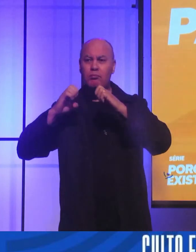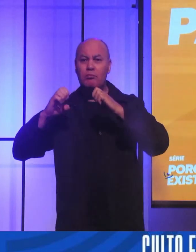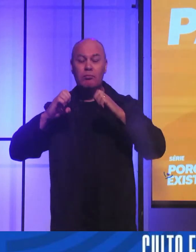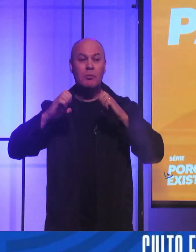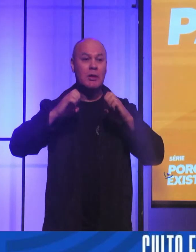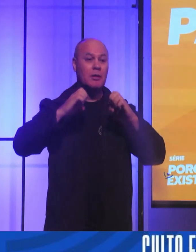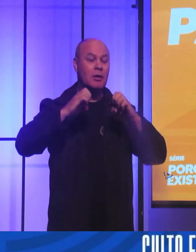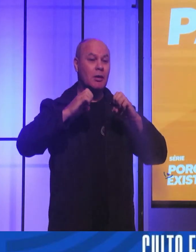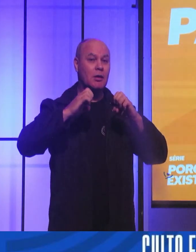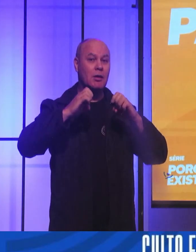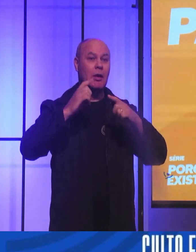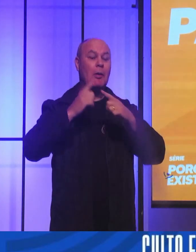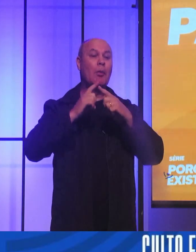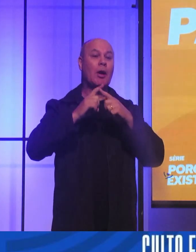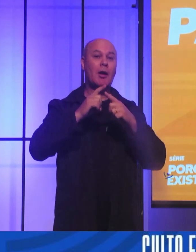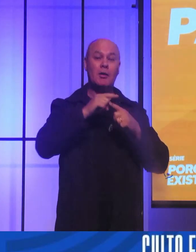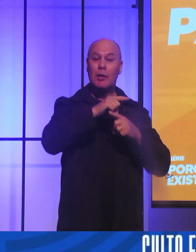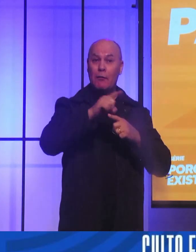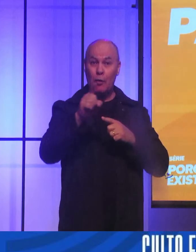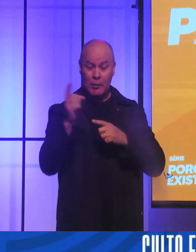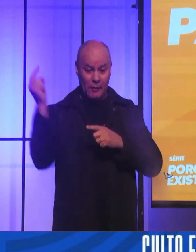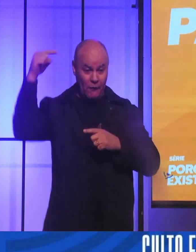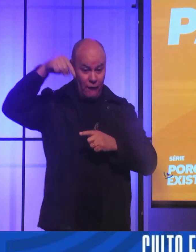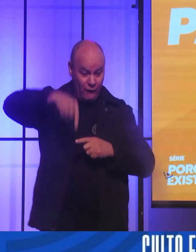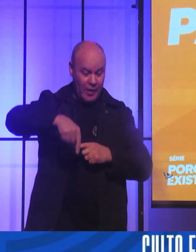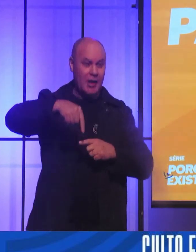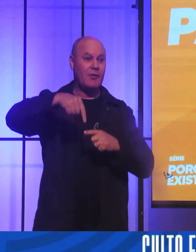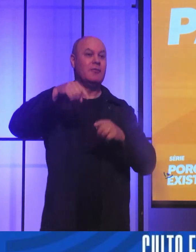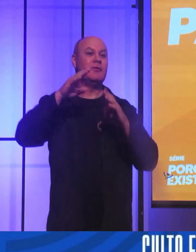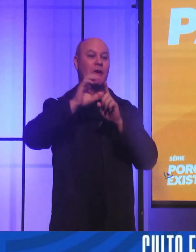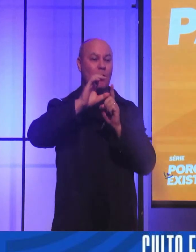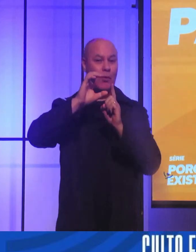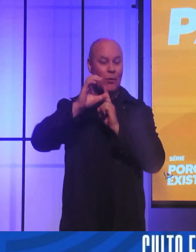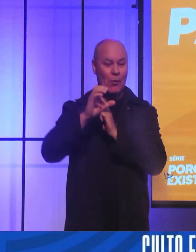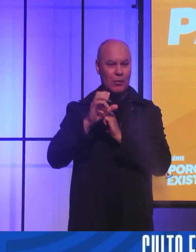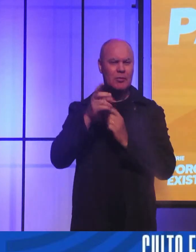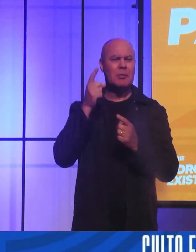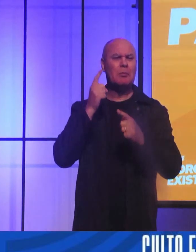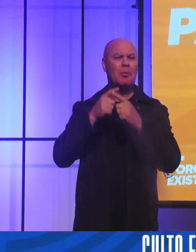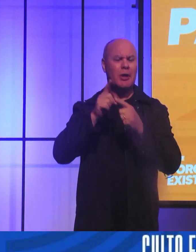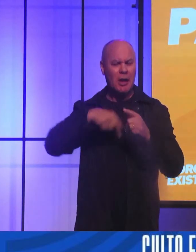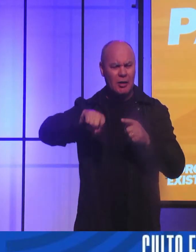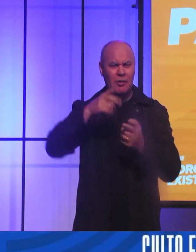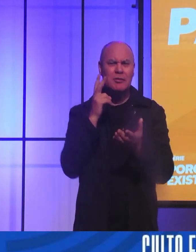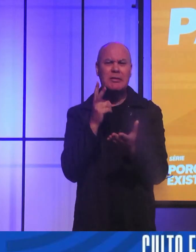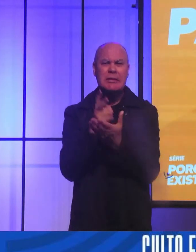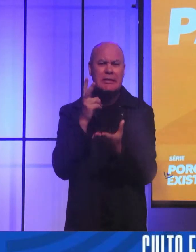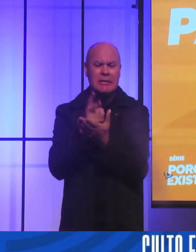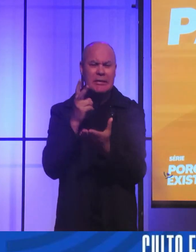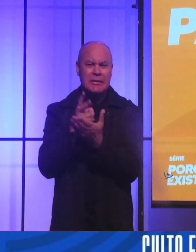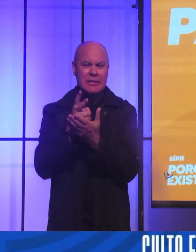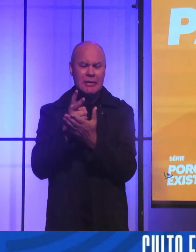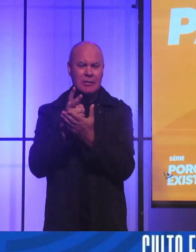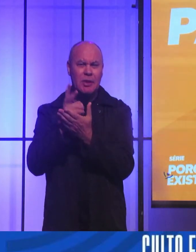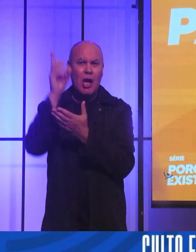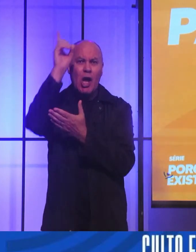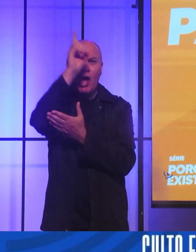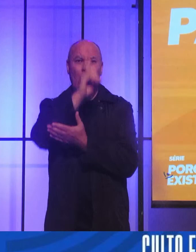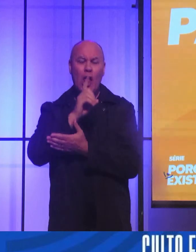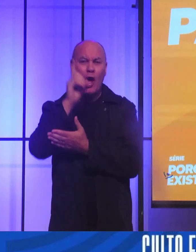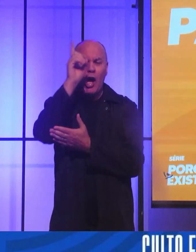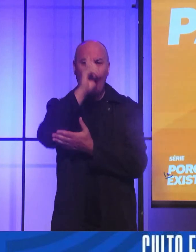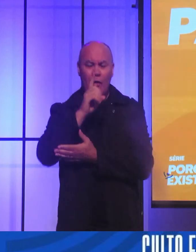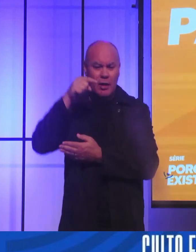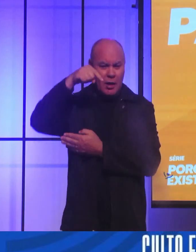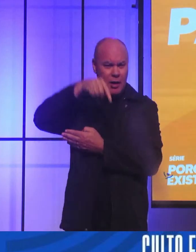lugar. Nós nos reunimos aqui todo final de semana. Por que fizemos isso? Por que a igreja existe? Qual a